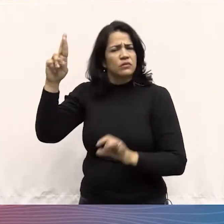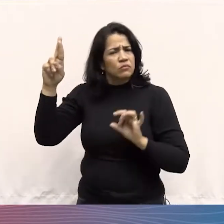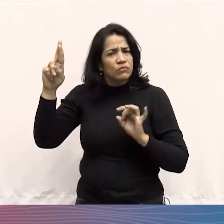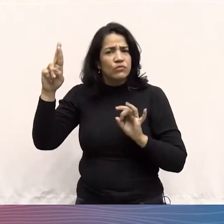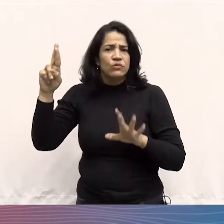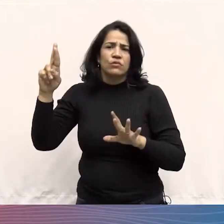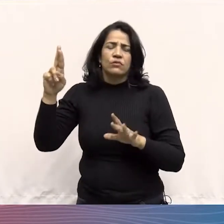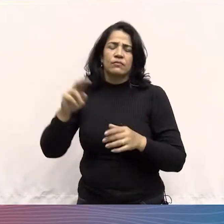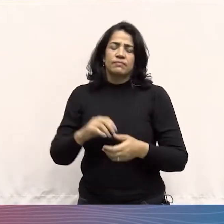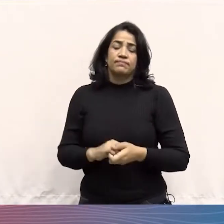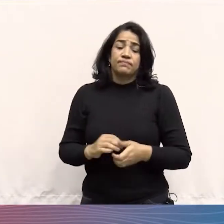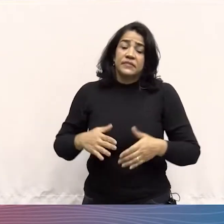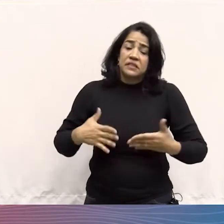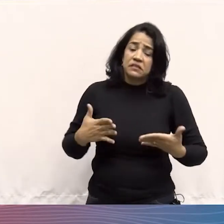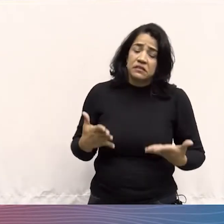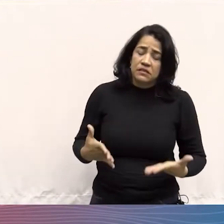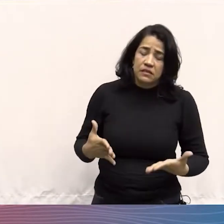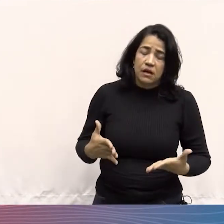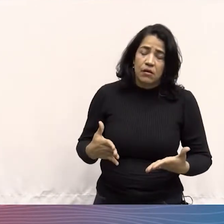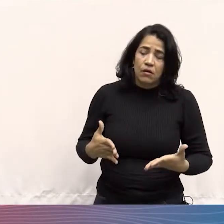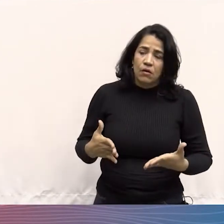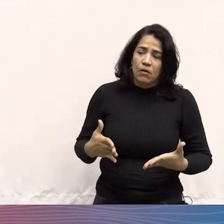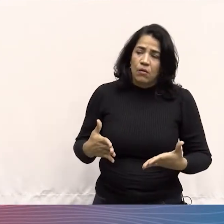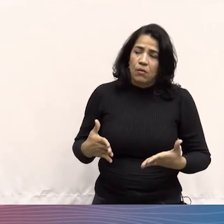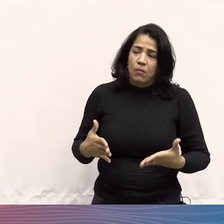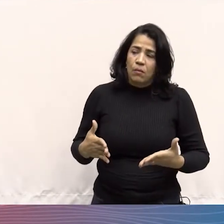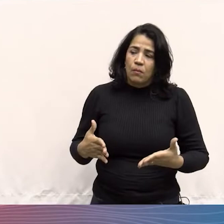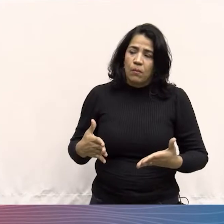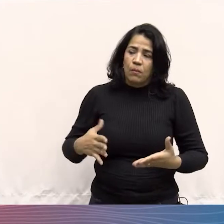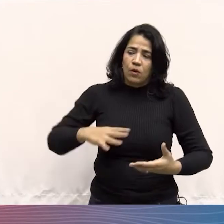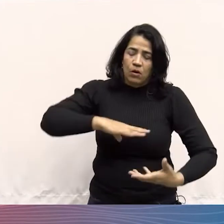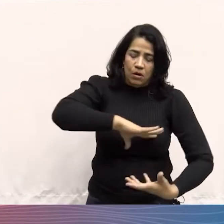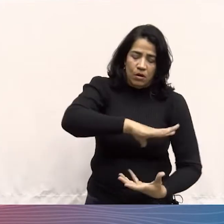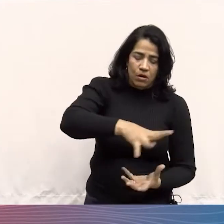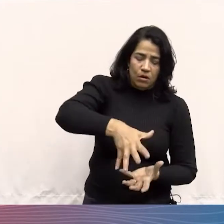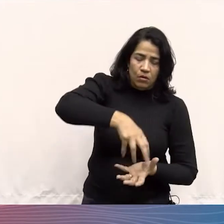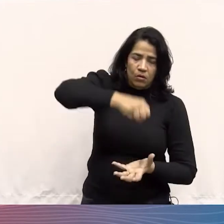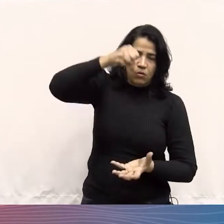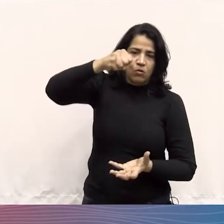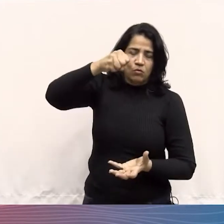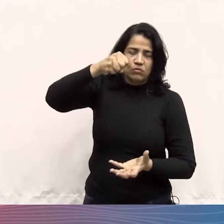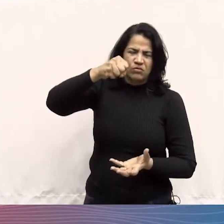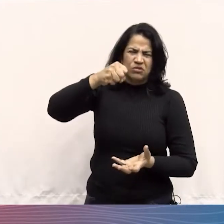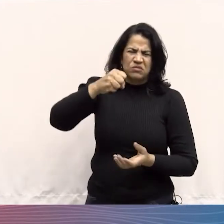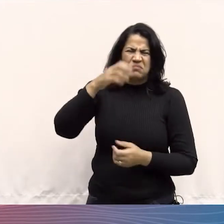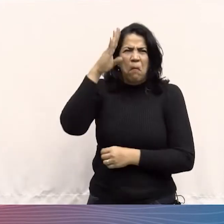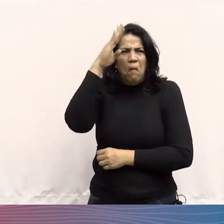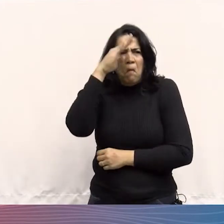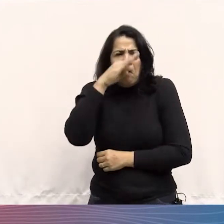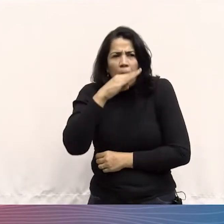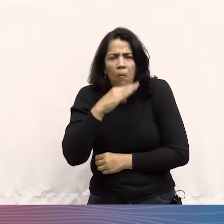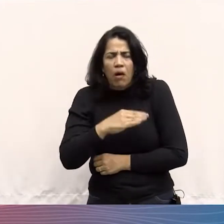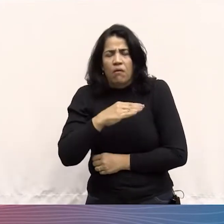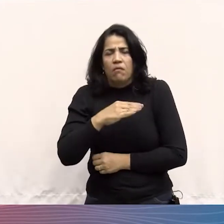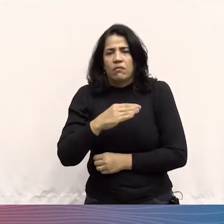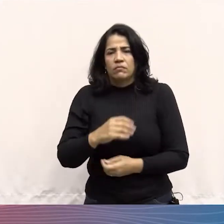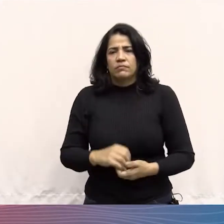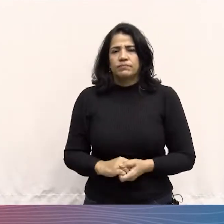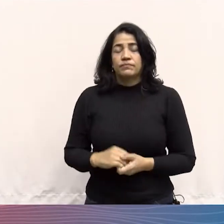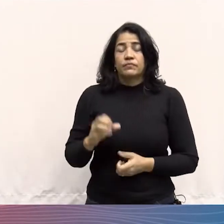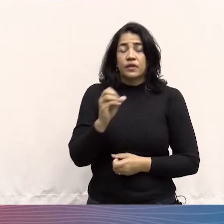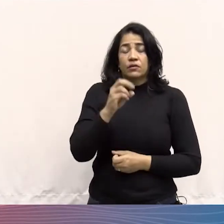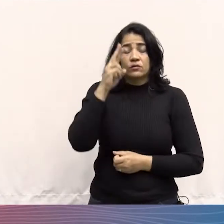ciências ocultas, essas coisas, ocultismo é terrível, né? Senhor Jesus, tá?